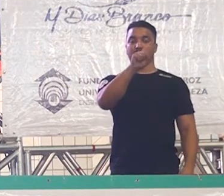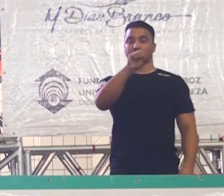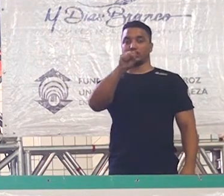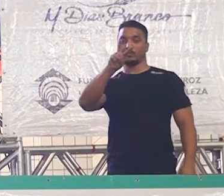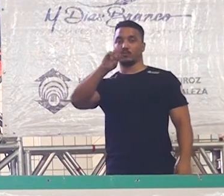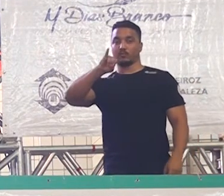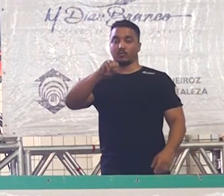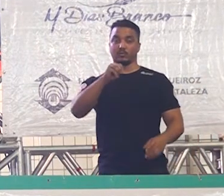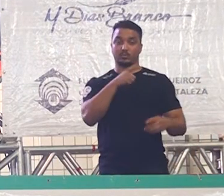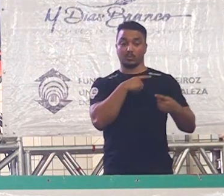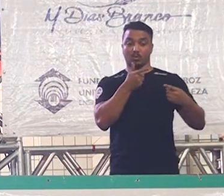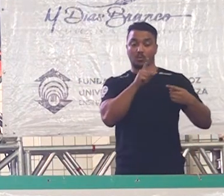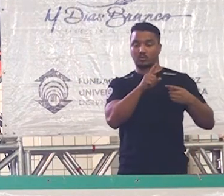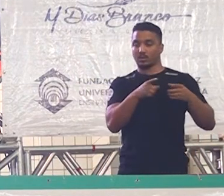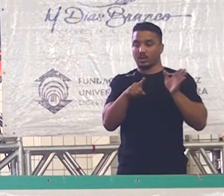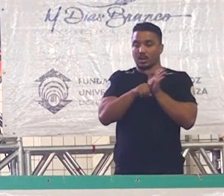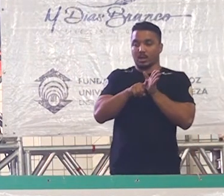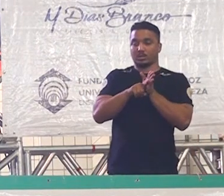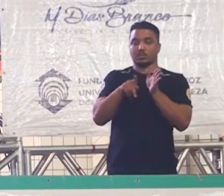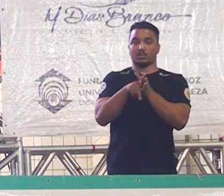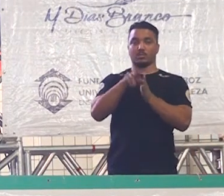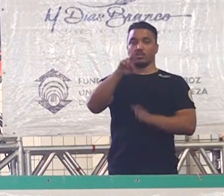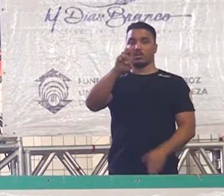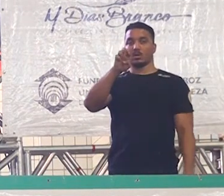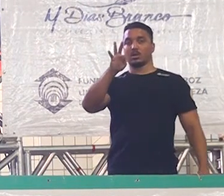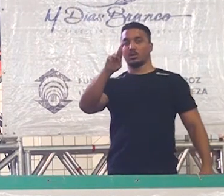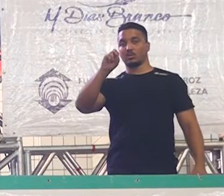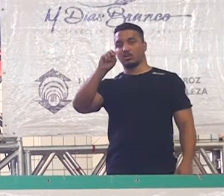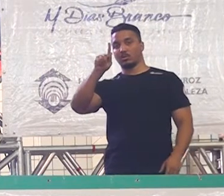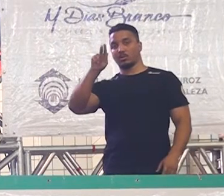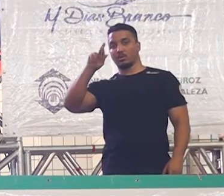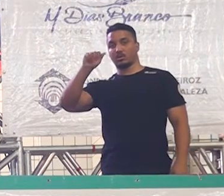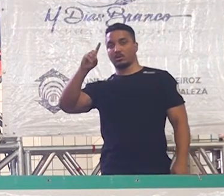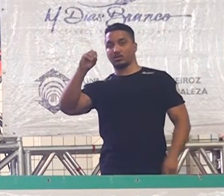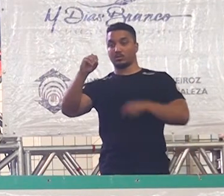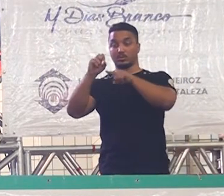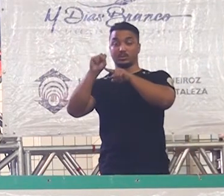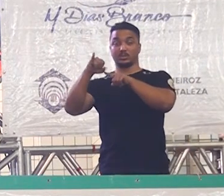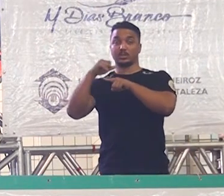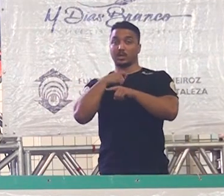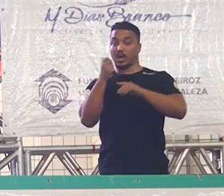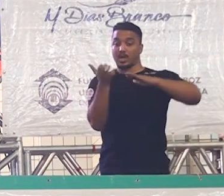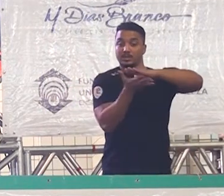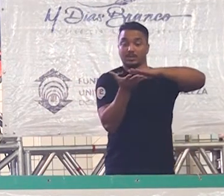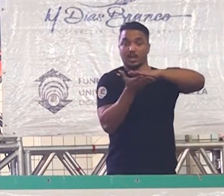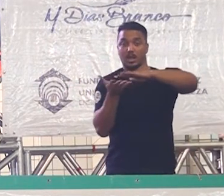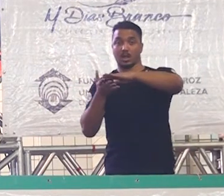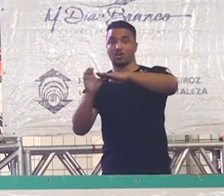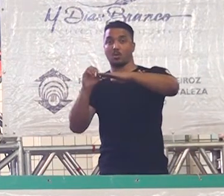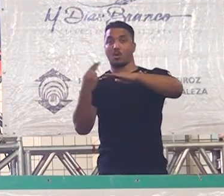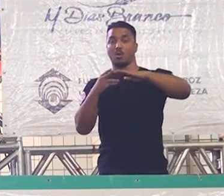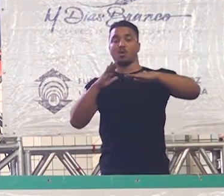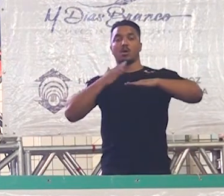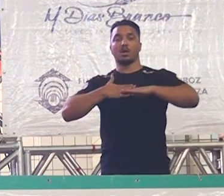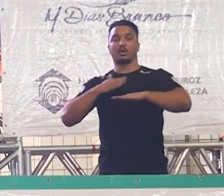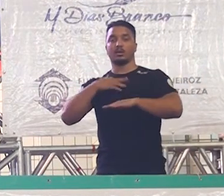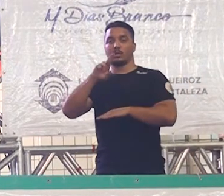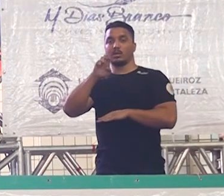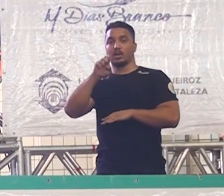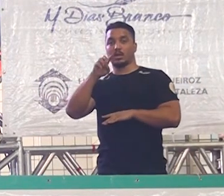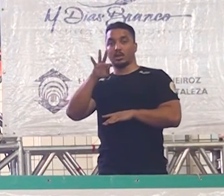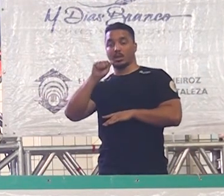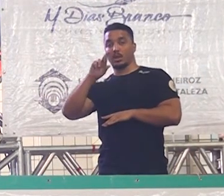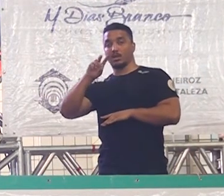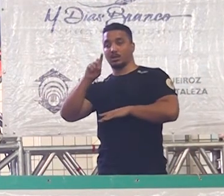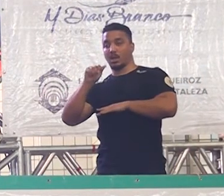negativa, movimento retrógrado. Para o movimento ser acelerado ou retardado, eu tenho que combinar os sinais da aceleração e